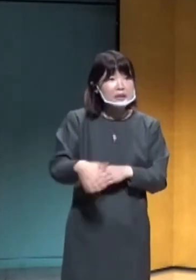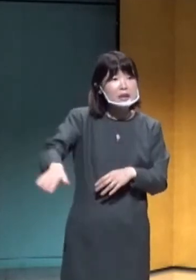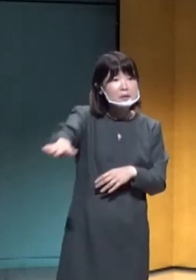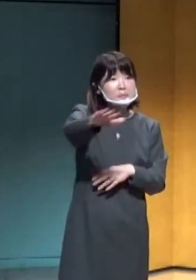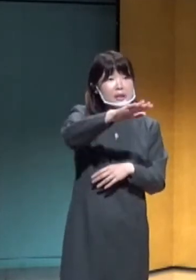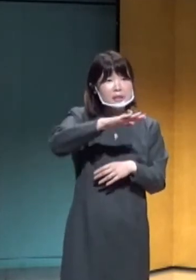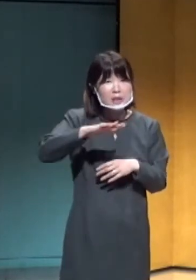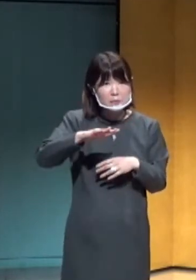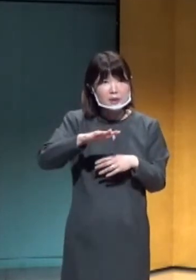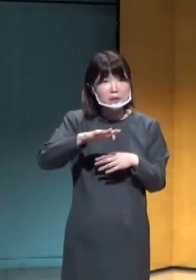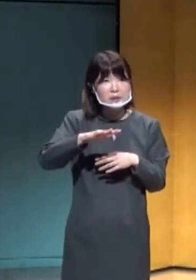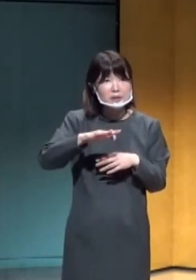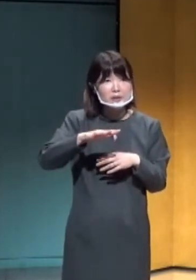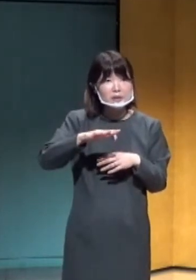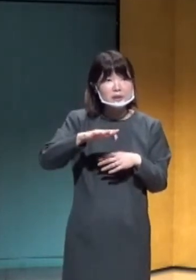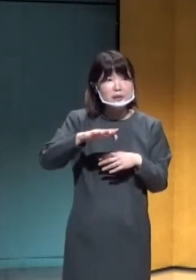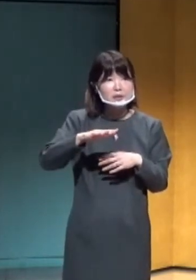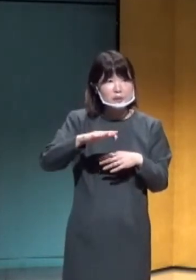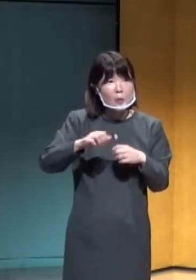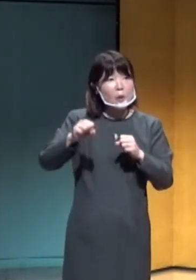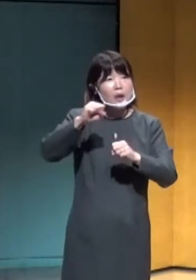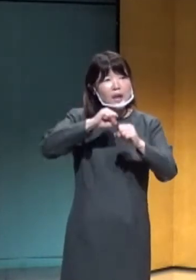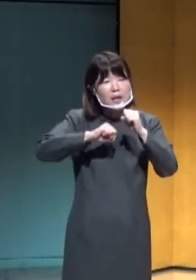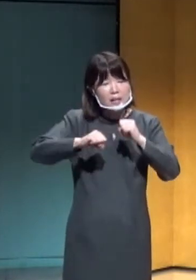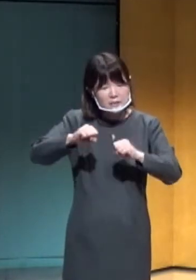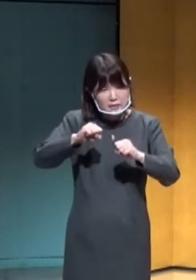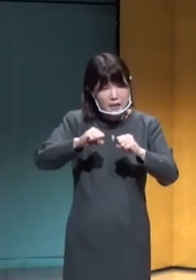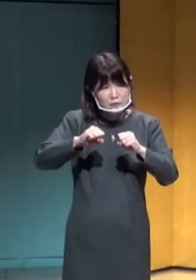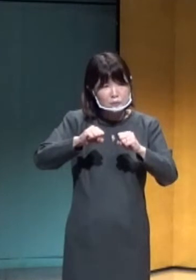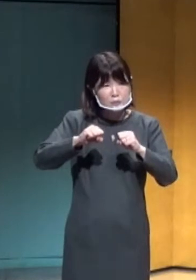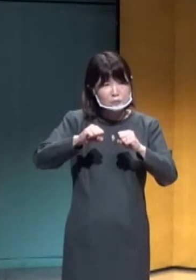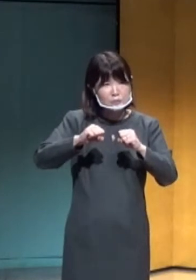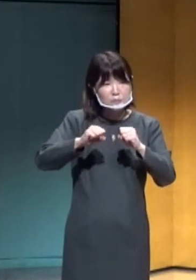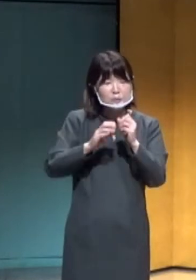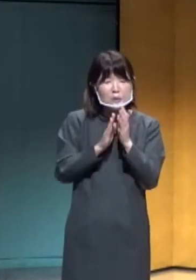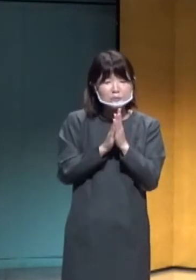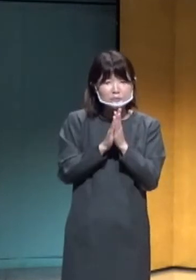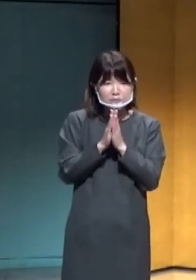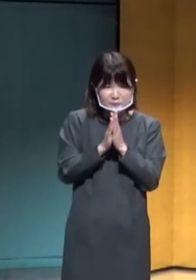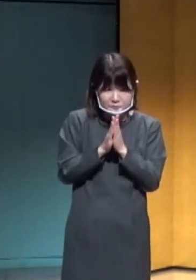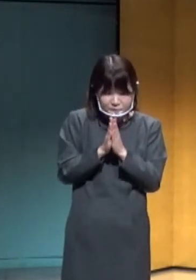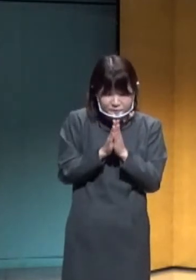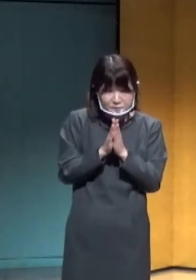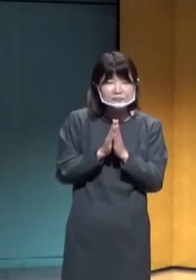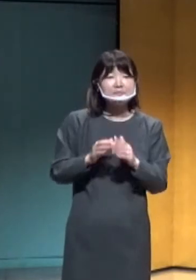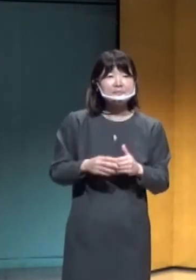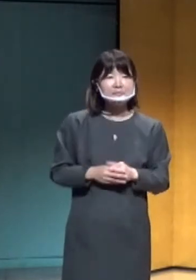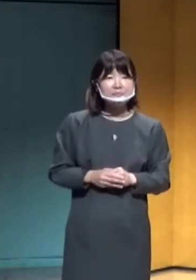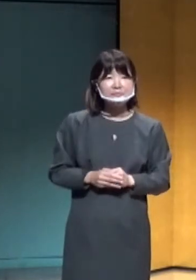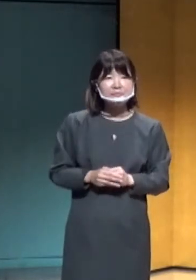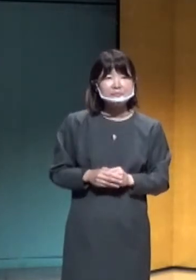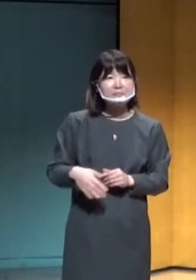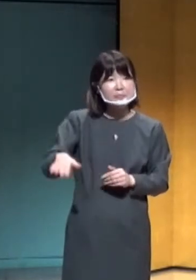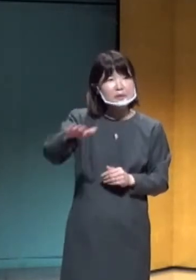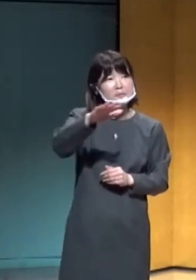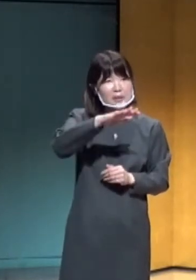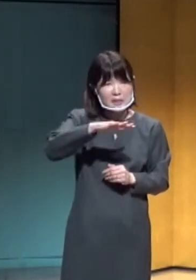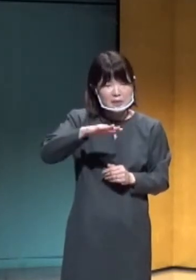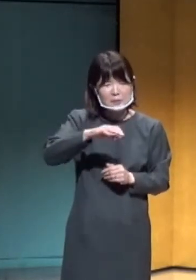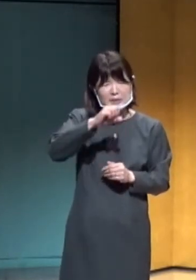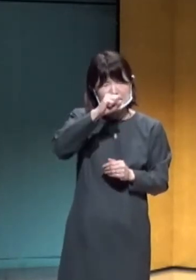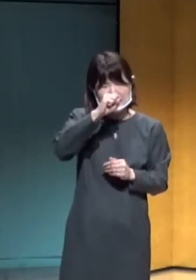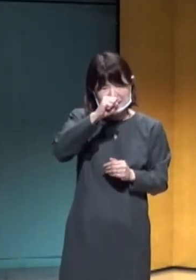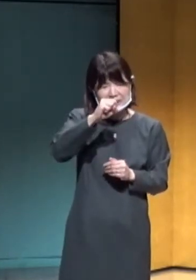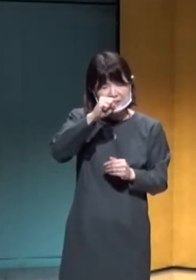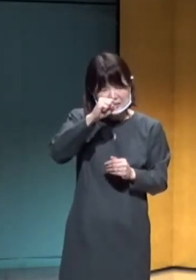様のますますのご活躍を ご期待申し上げますとともに、皆様にとりましてこの一年